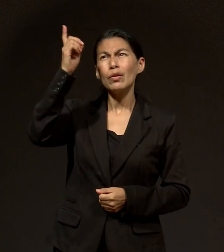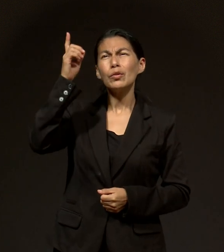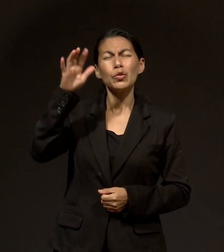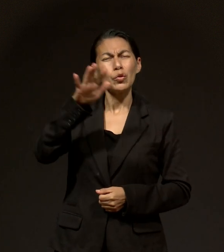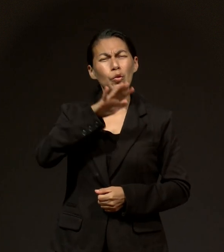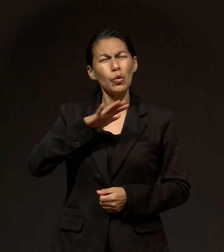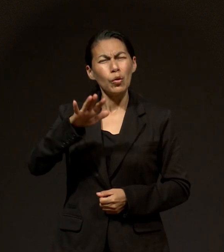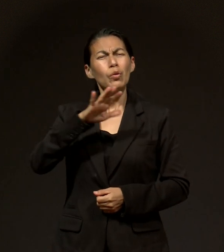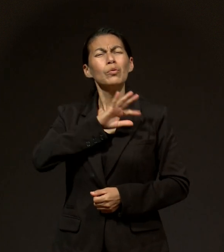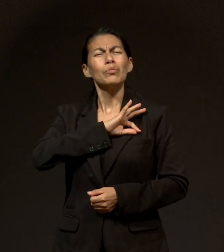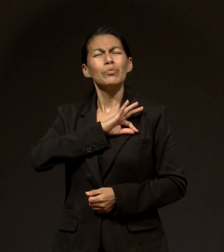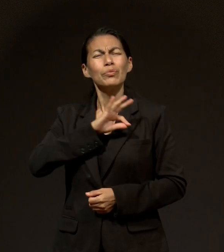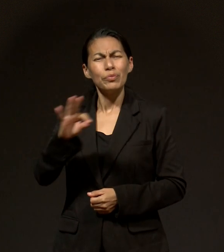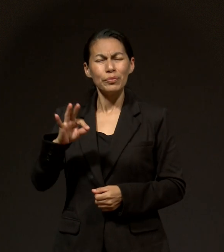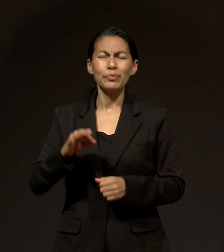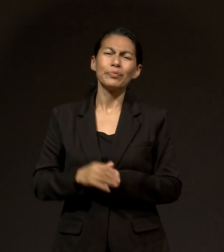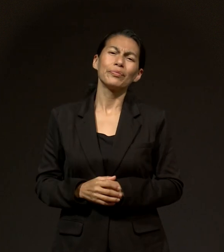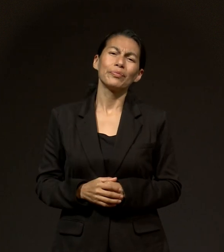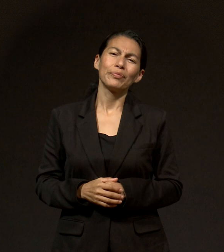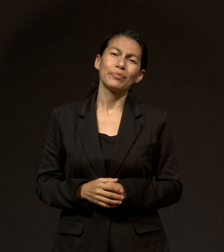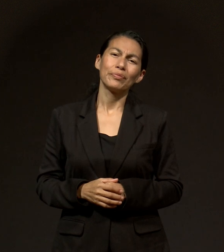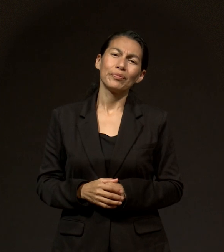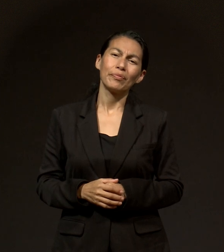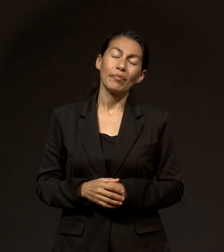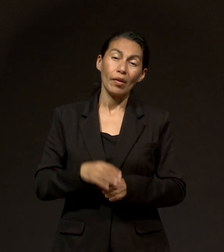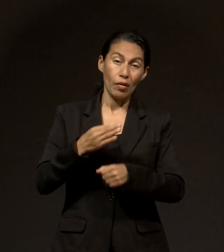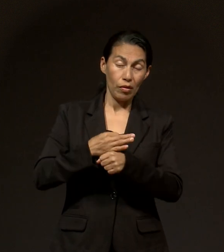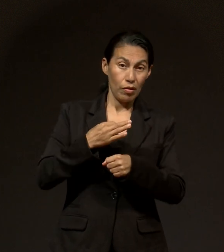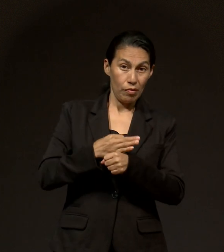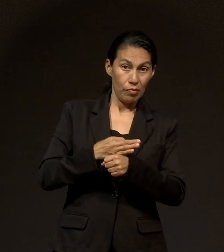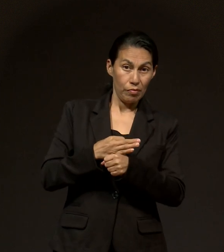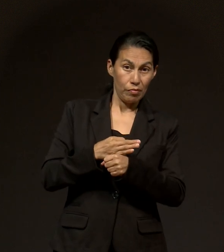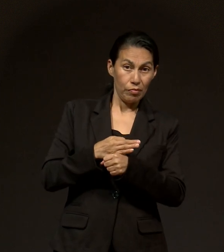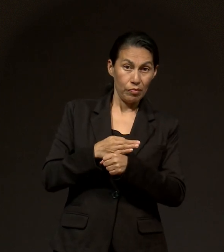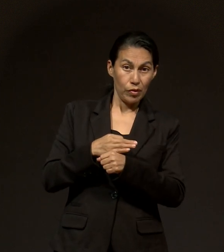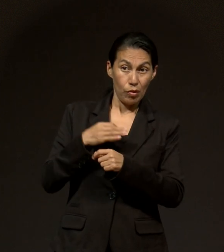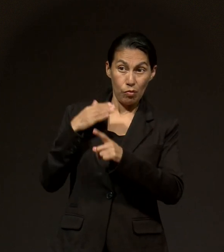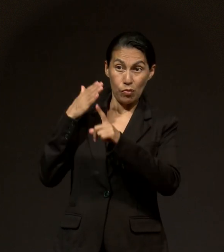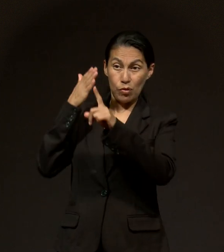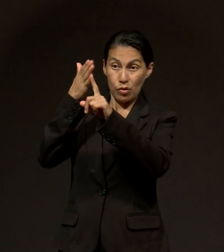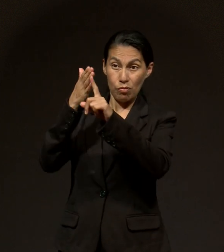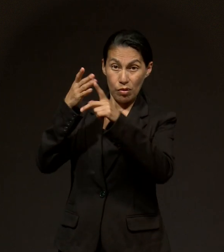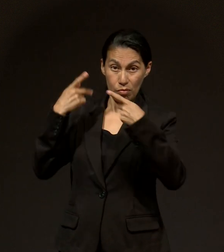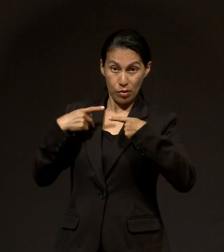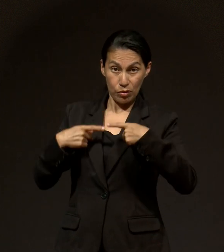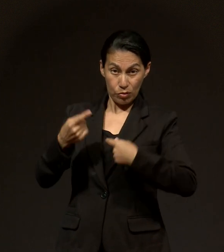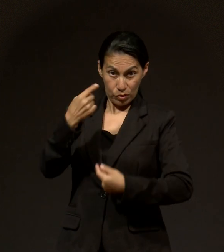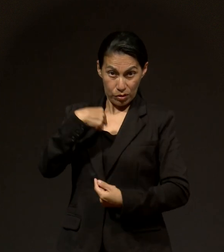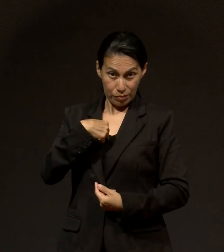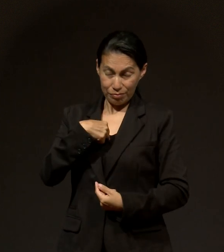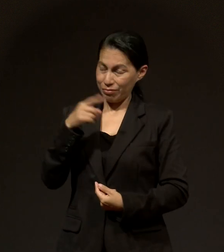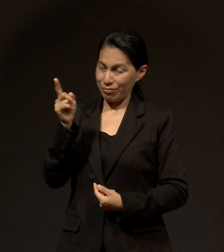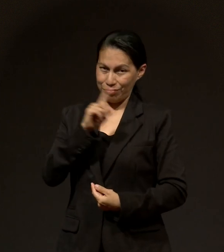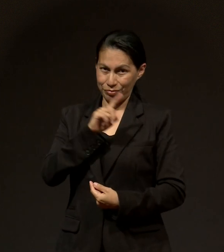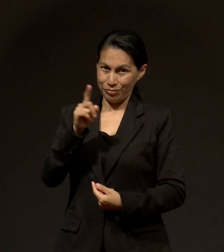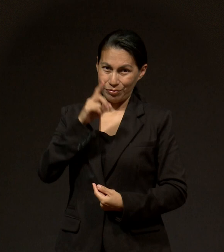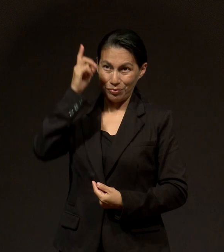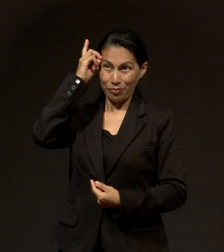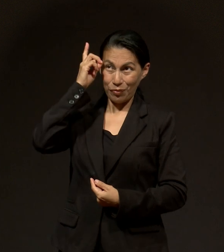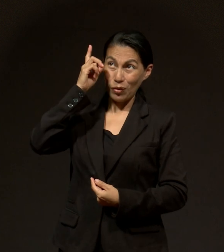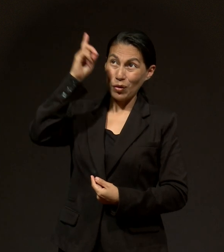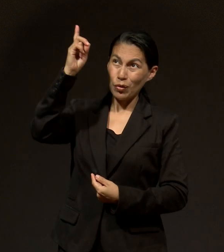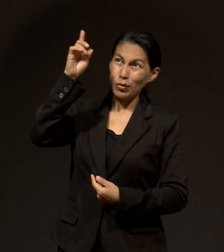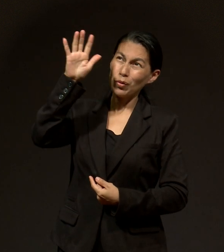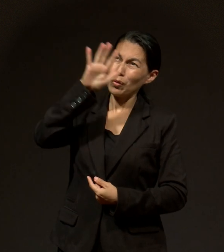imposible, porque este programa no tiene por centro al ser humano, sino a tu Dios, a mi